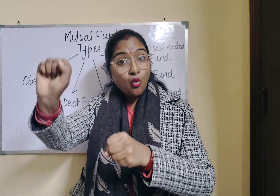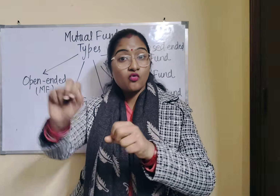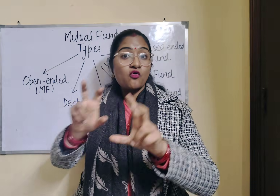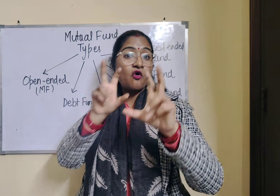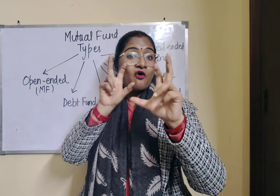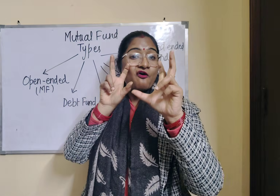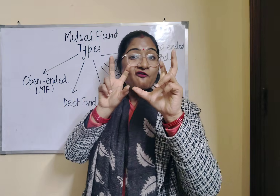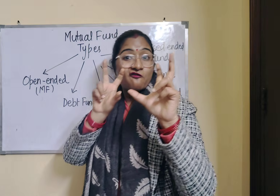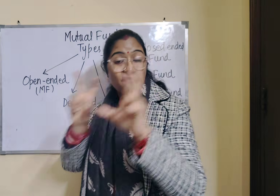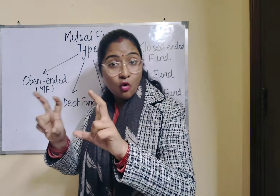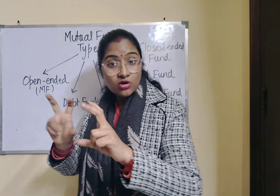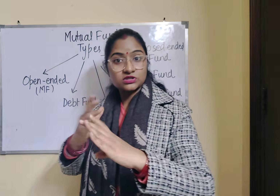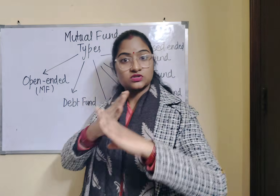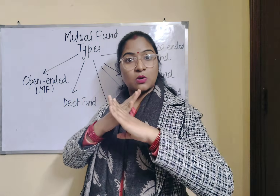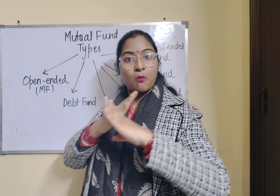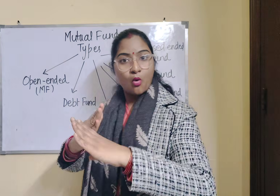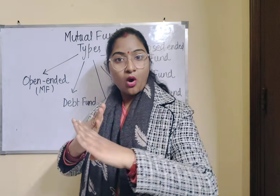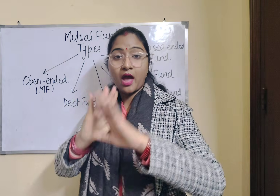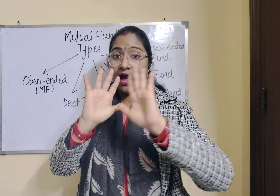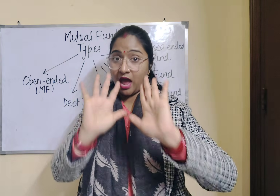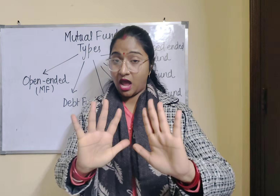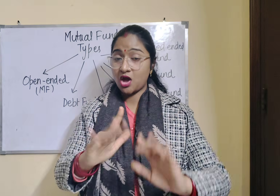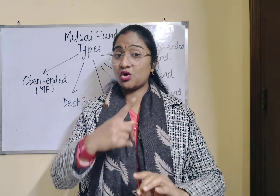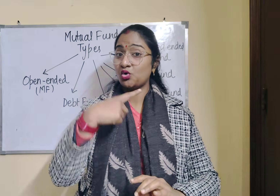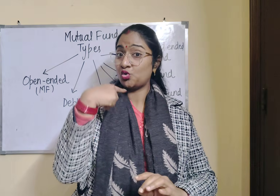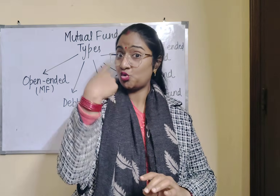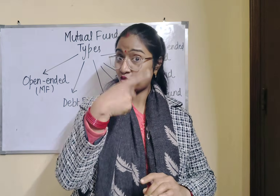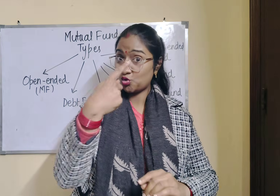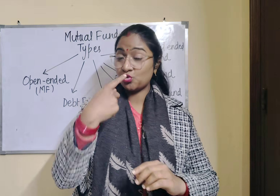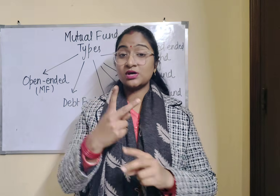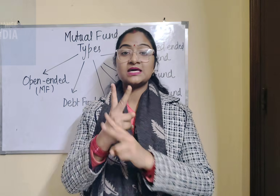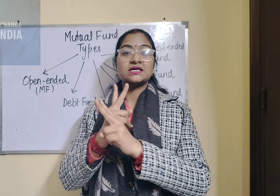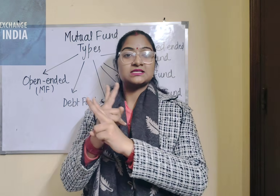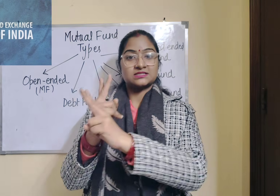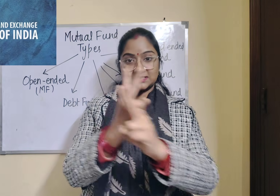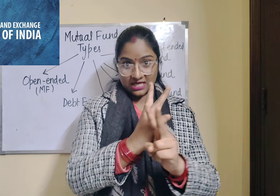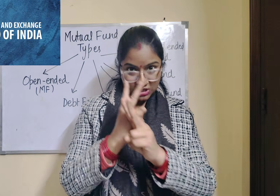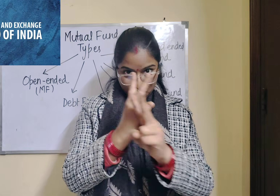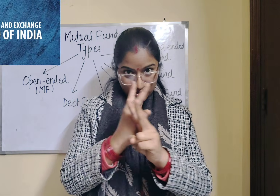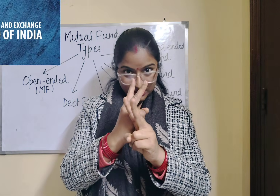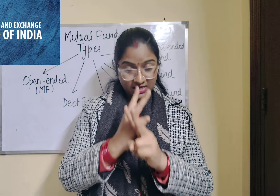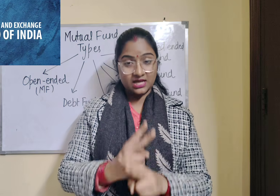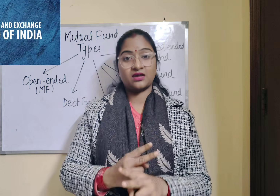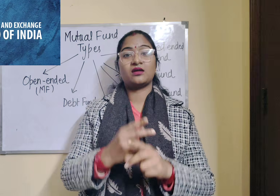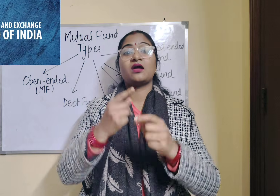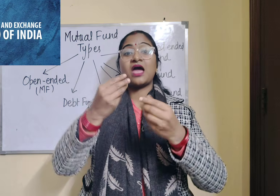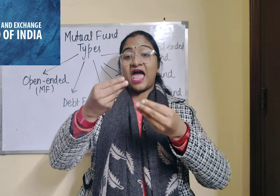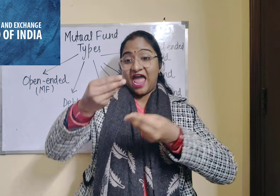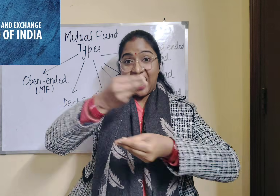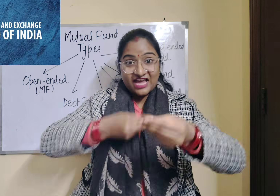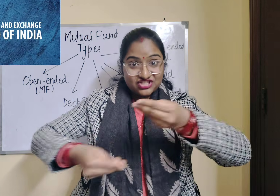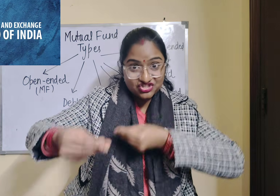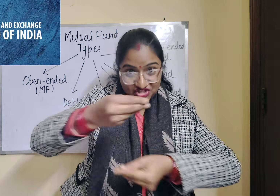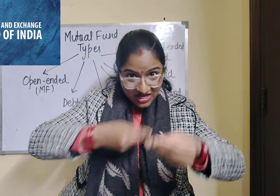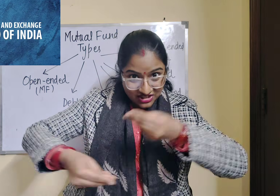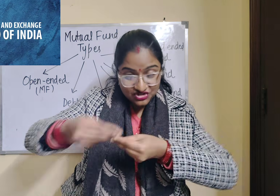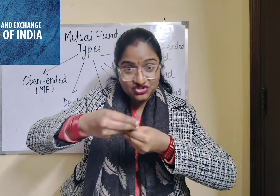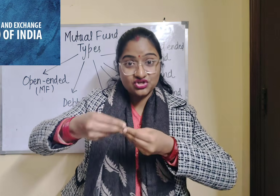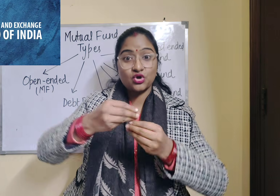वो रेगुलेट और अप्रूव की गई है बात गवर्नमेंट ऑफ इंडिया। और साथ ही साथ बताऊं, इसको कौन रेगुलेट करता है, वो